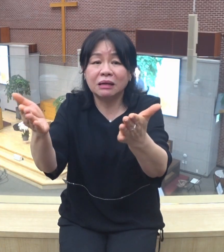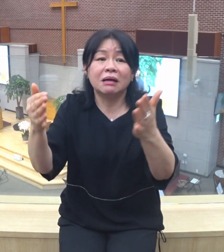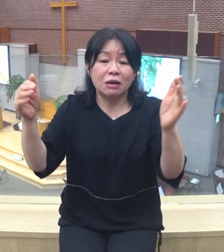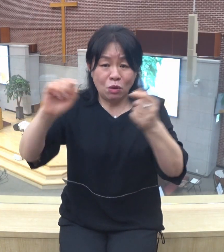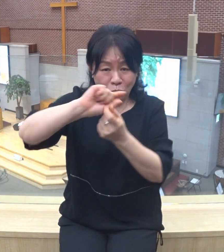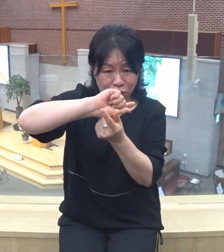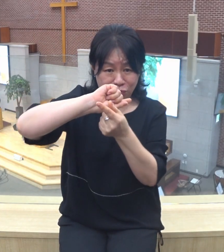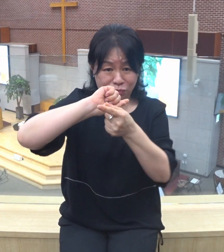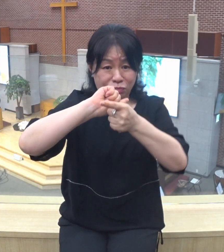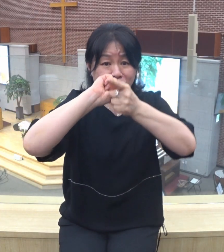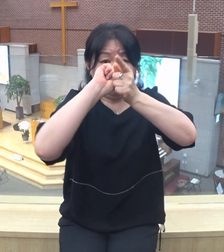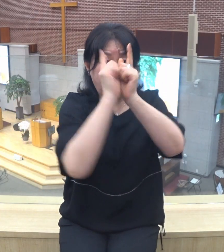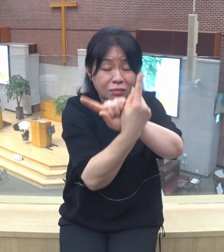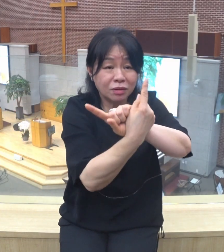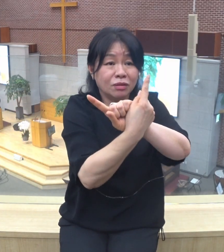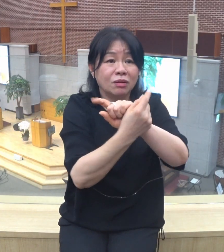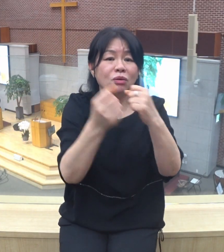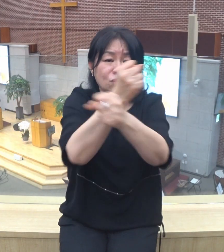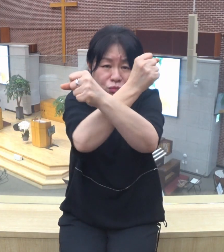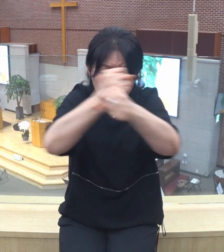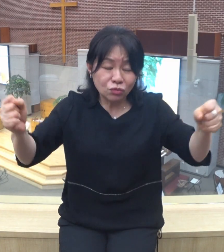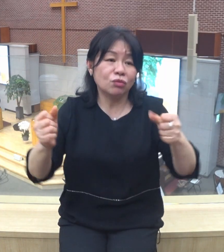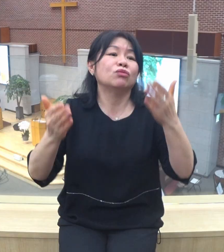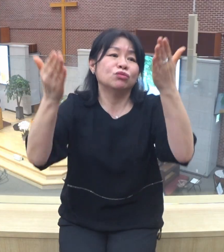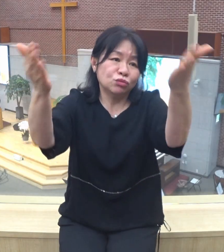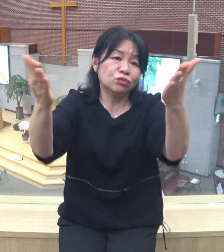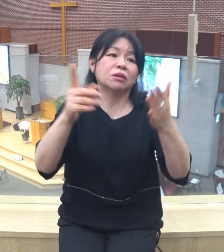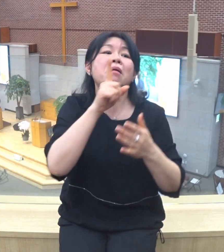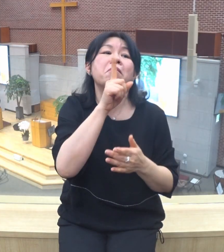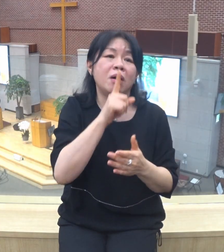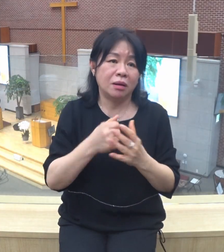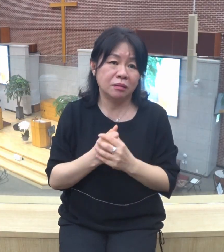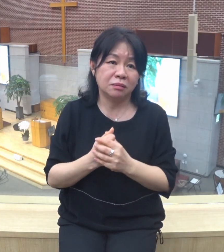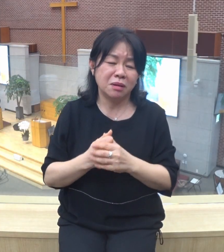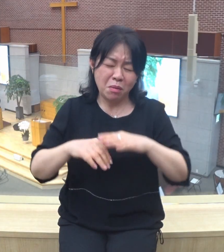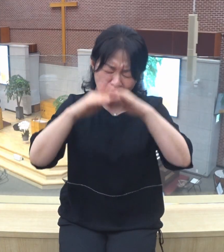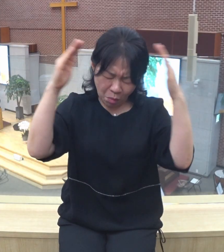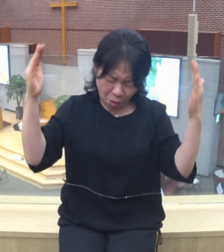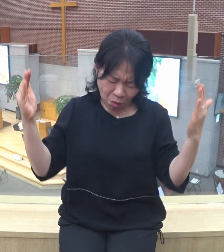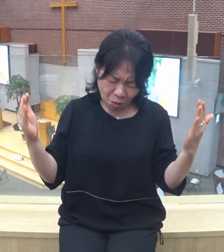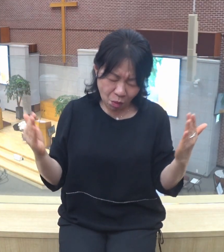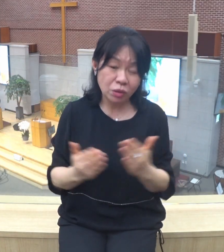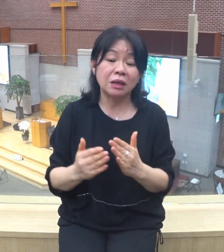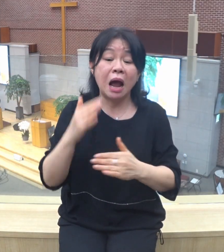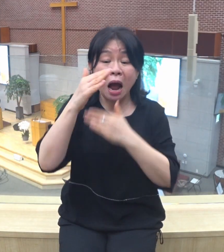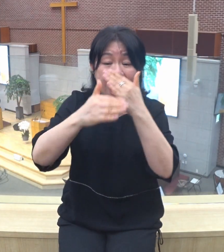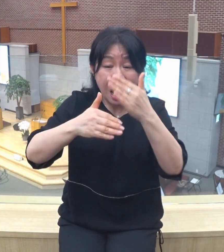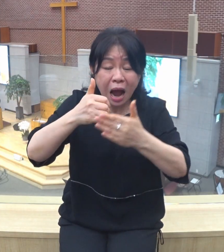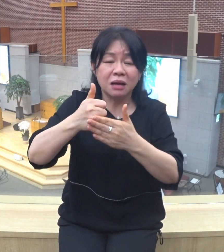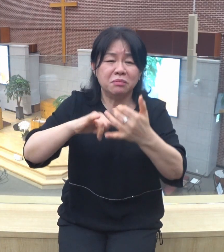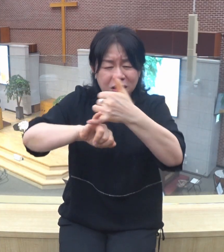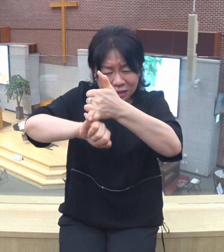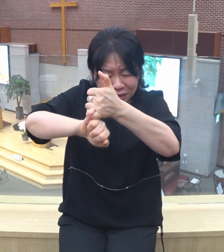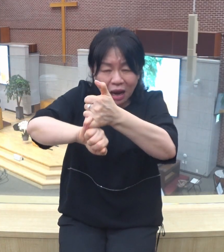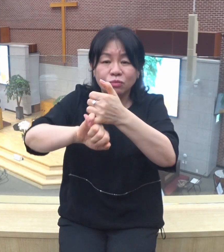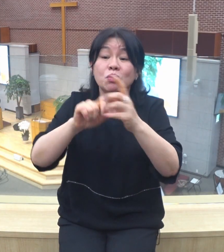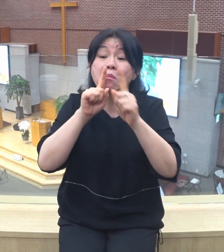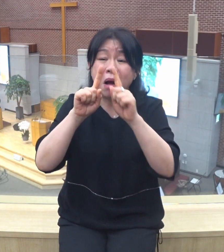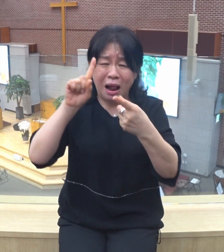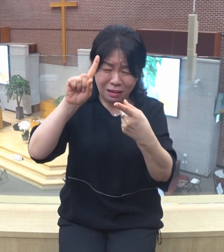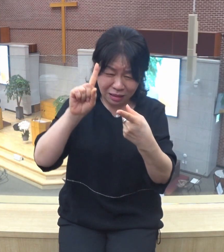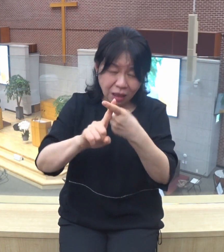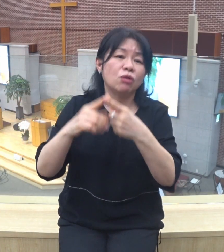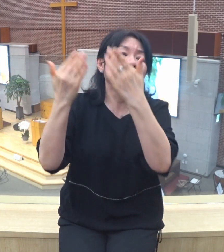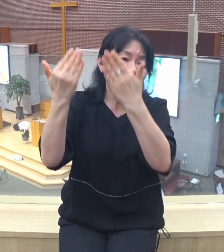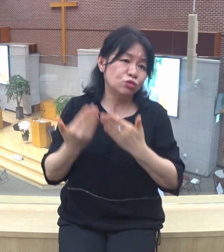구원하시기 위해서 열방들을 움직이시고 제국의 흥망성쇠까지 주관하시면서 그 보호의 약속을 지켜내셨습니다.